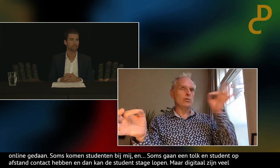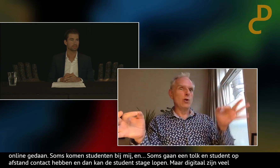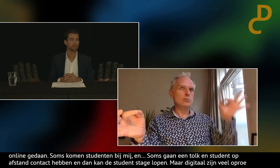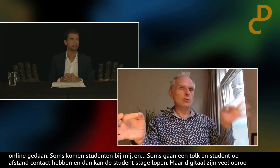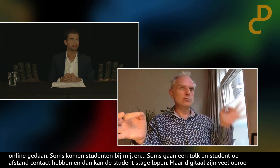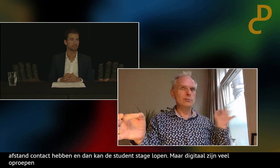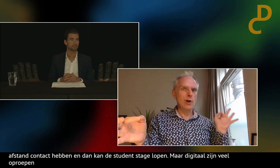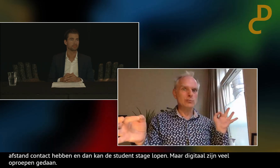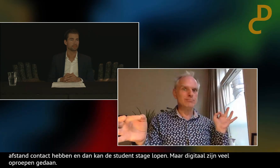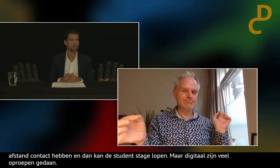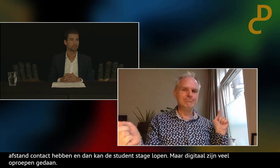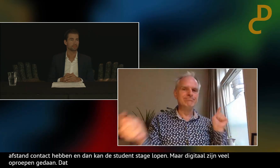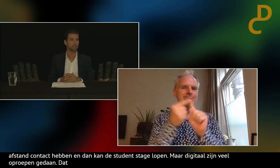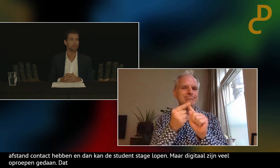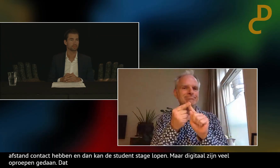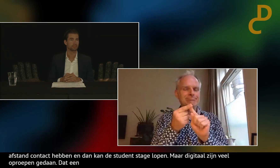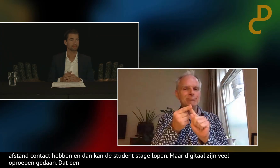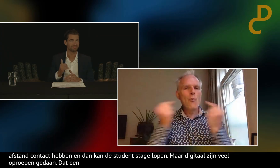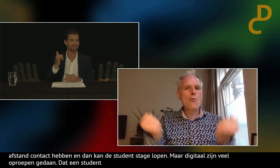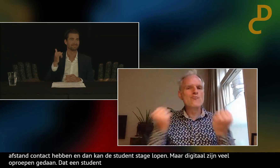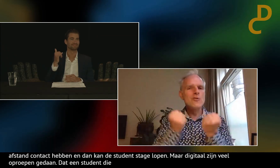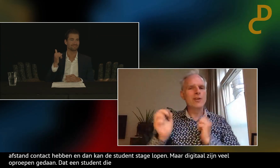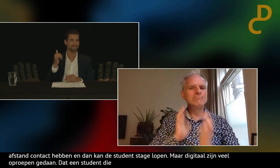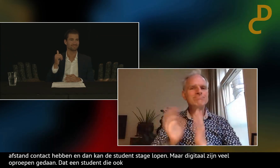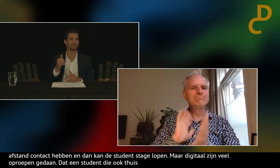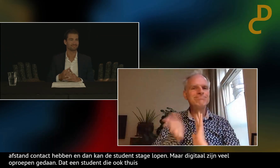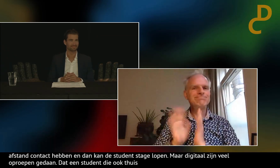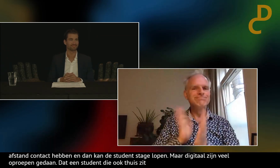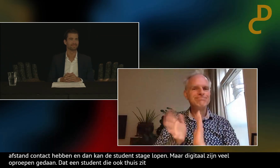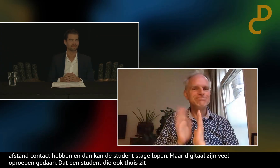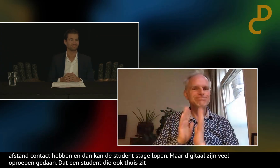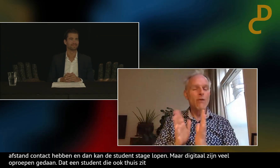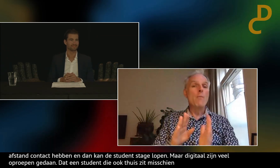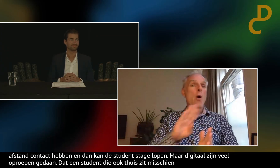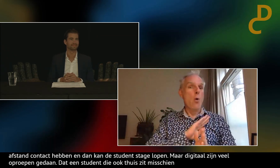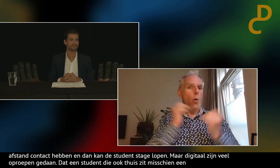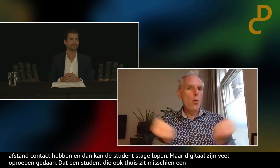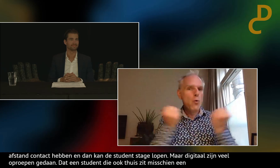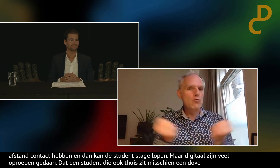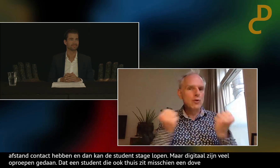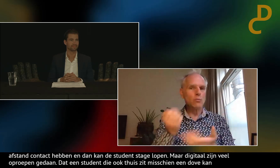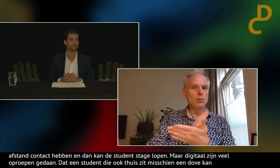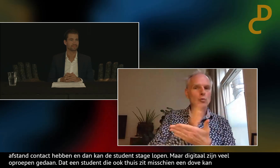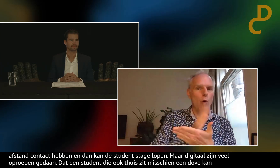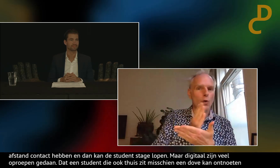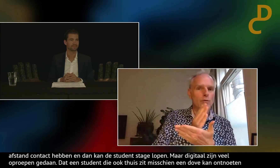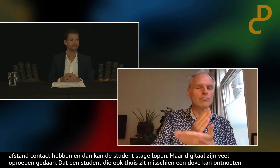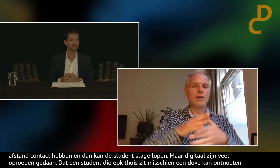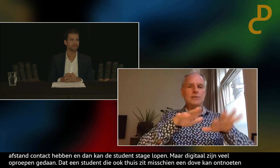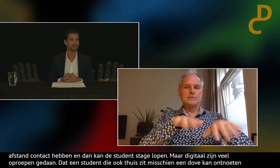een student, die natuurlijk ook thuis zit, misschien elkaar kunnen ontmoeten om te oefenen met gebaren. En ook om natuurlijk te oefenen met